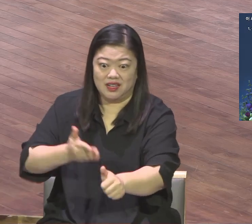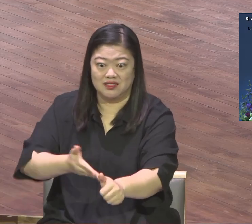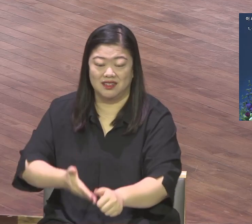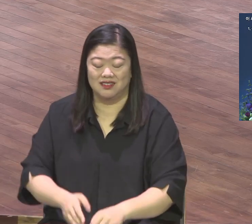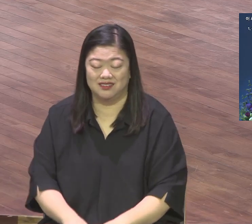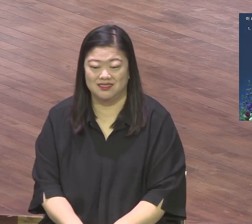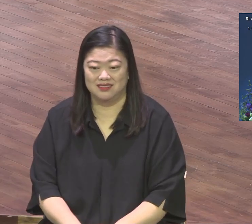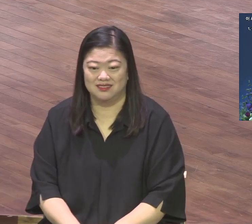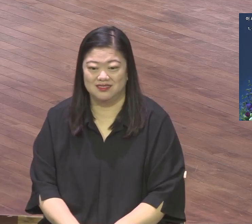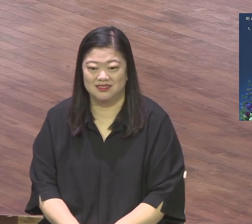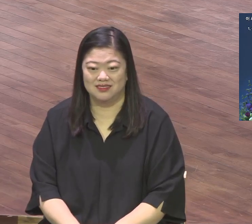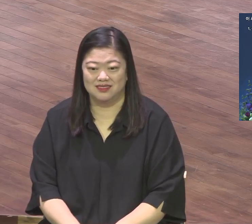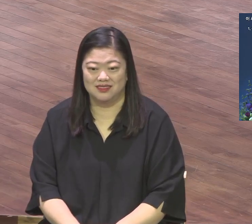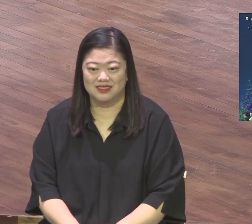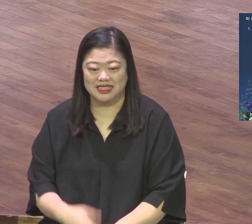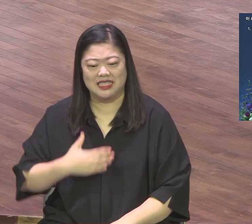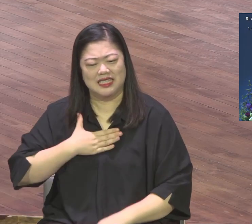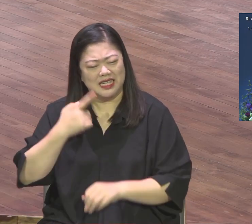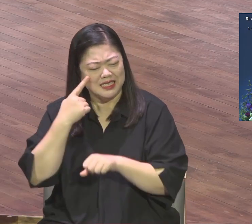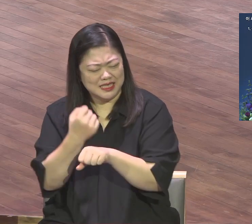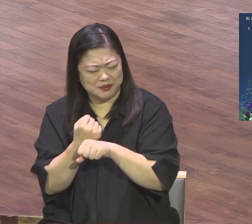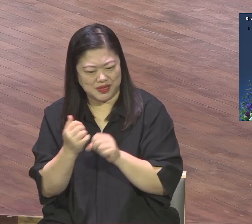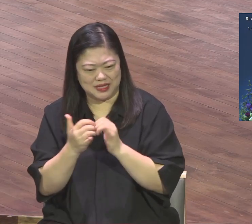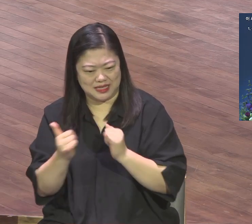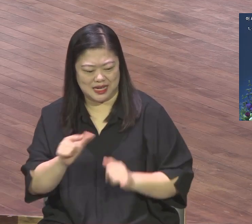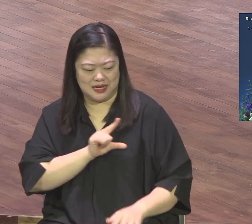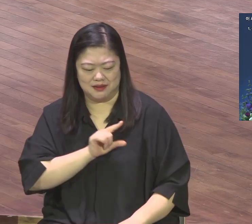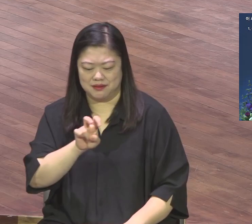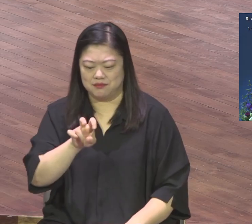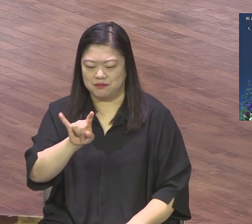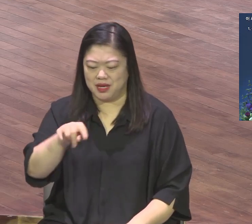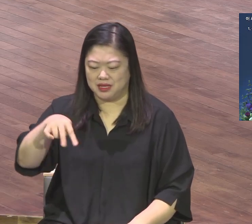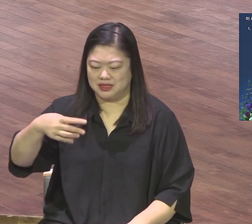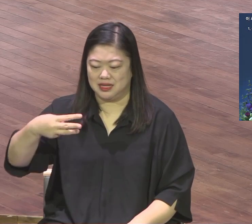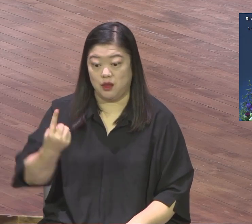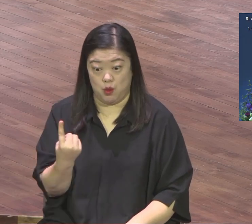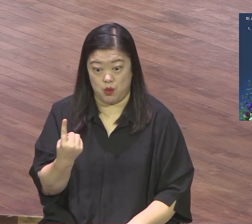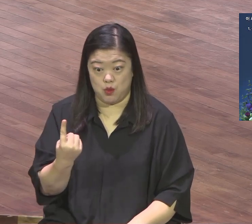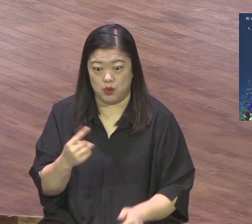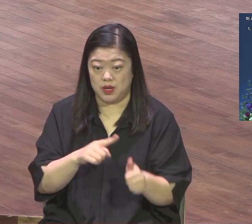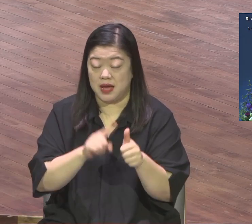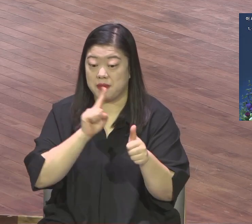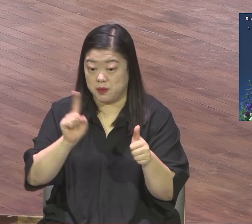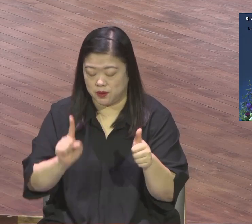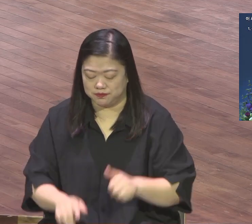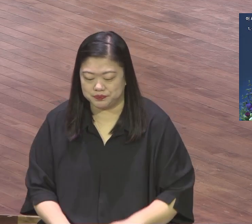심리학자 메슬로우라는 유명한 분이 있습니다. 이런 말을 했어요. 사람의